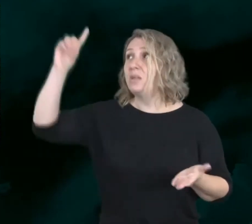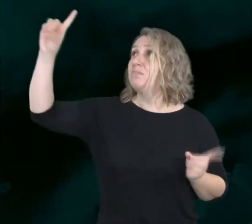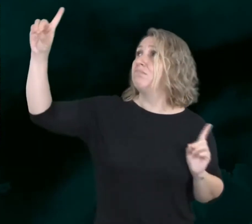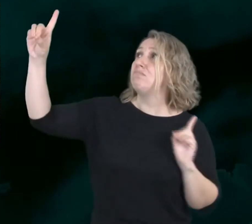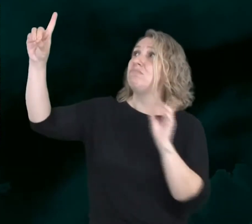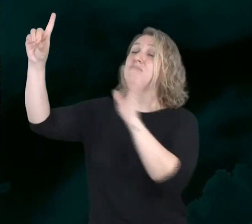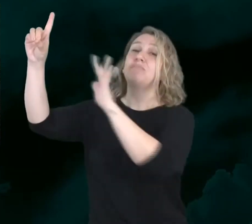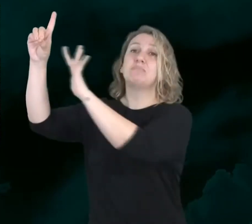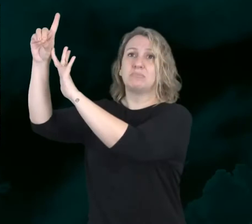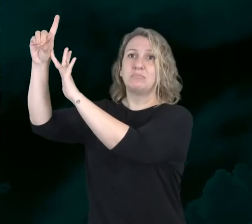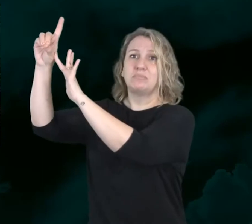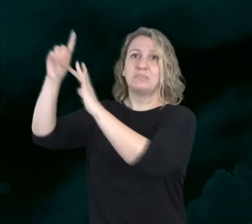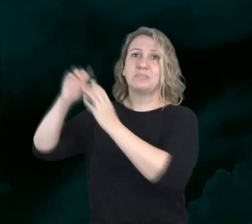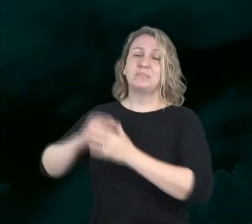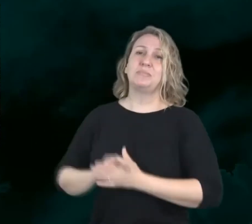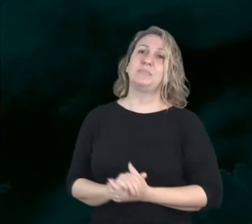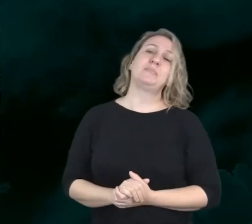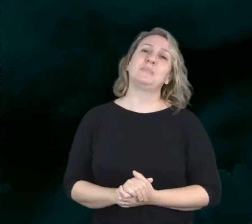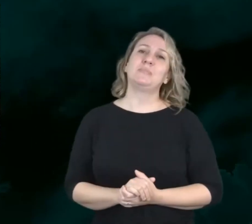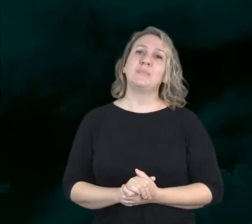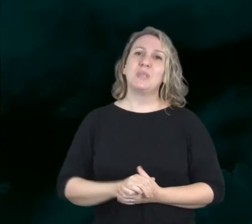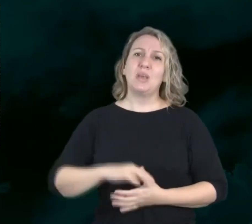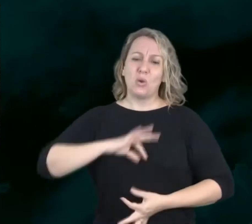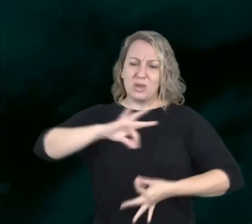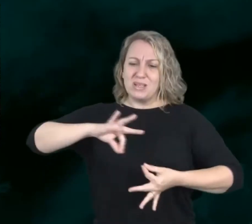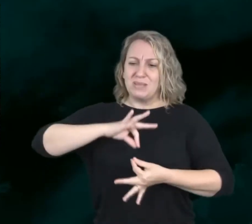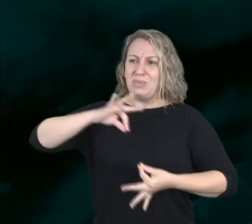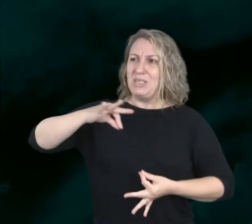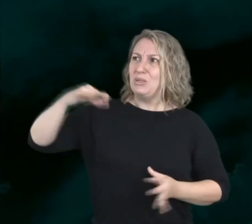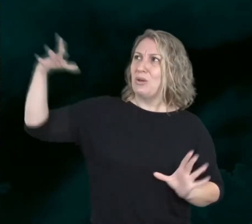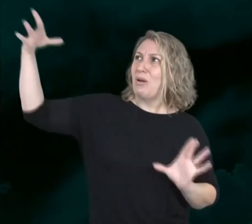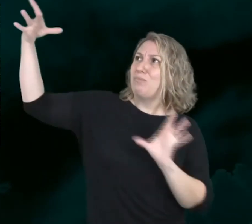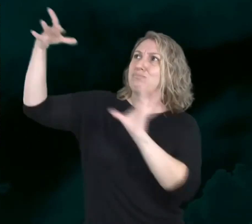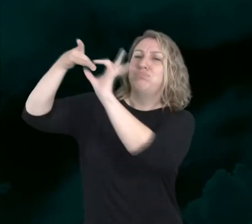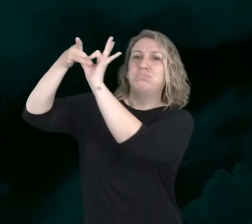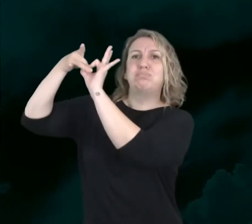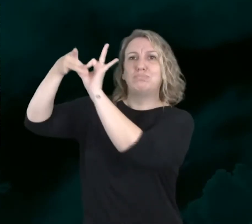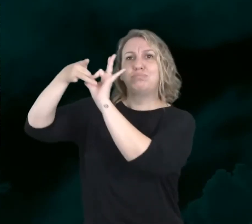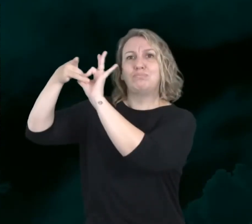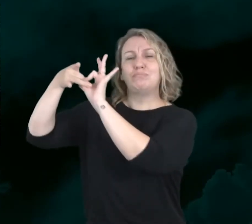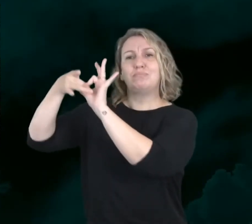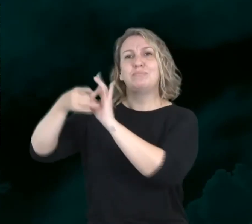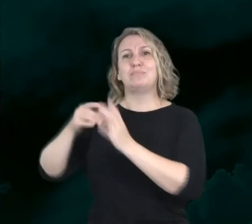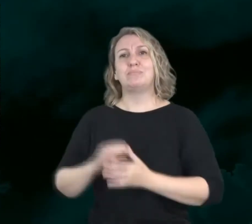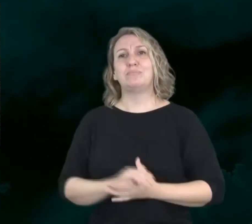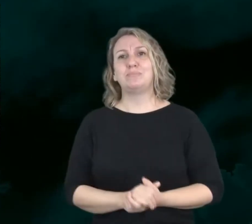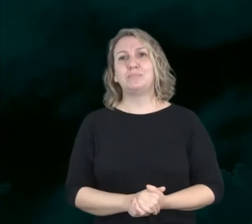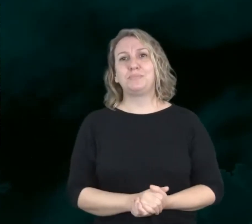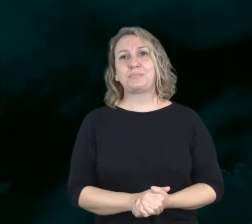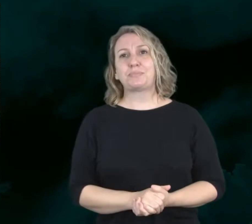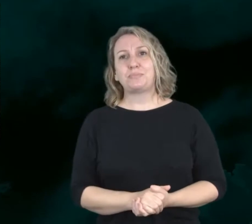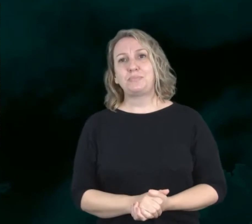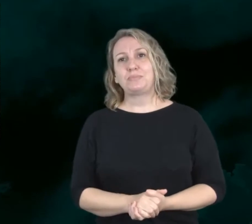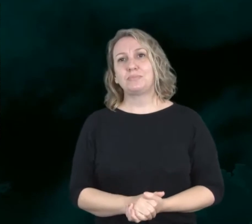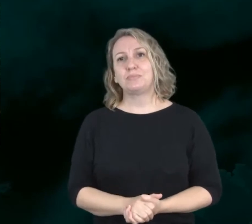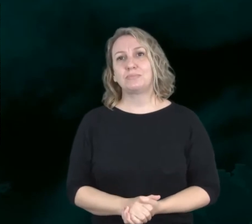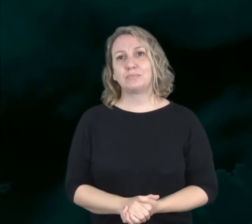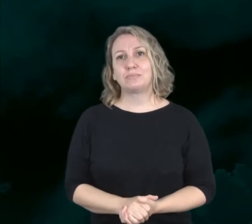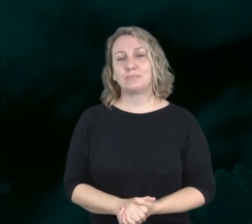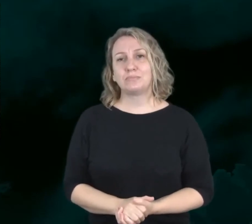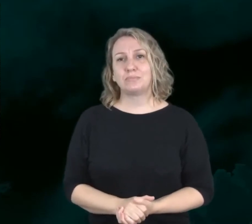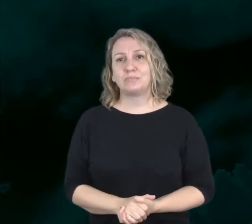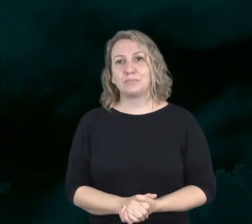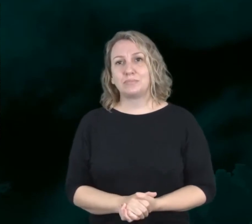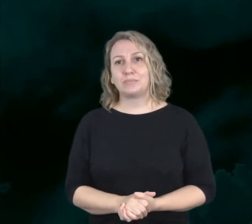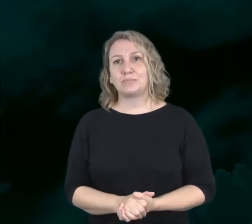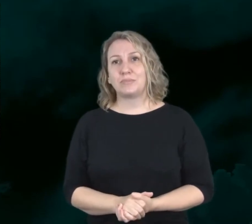no Espírito, e essa reconexão com Deus no Espírito visa você